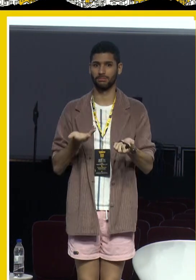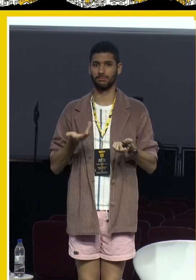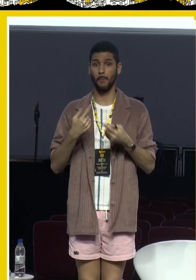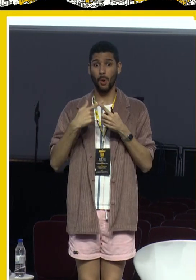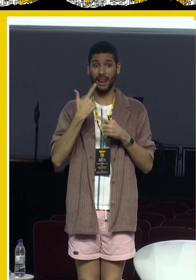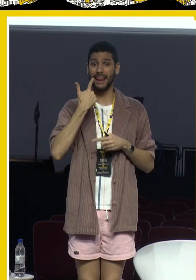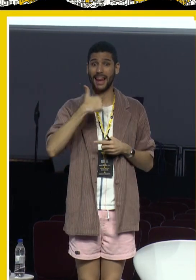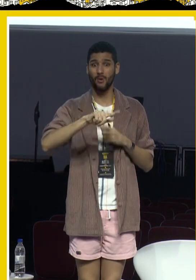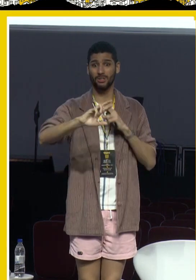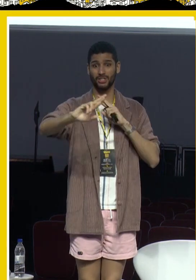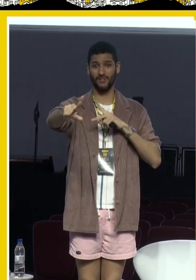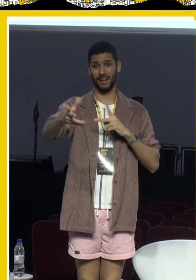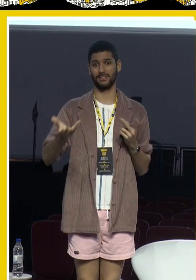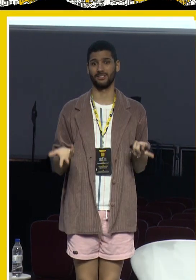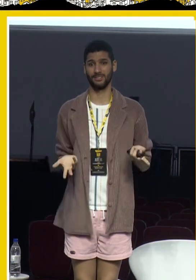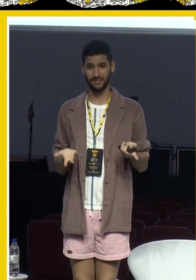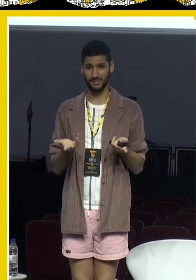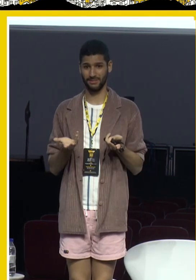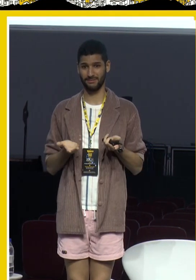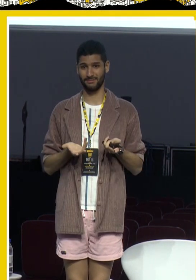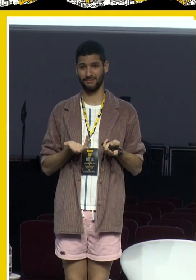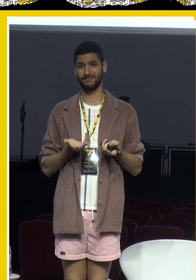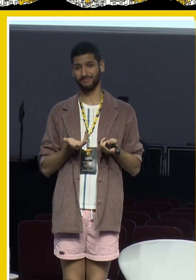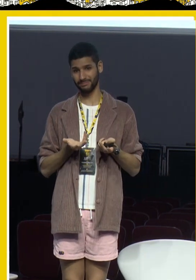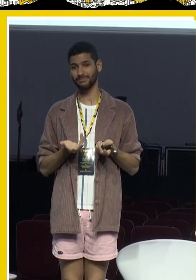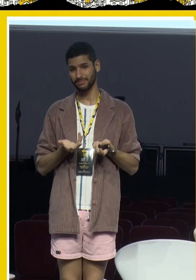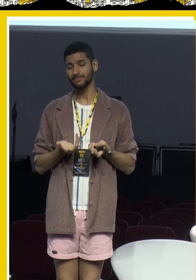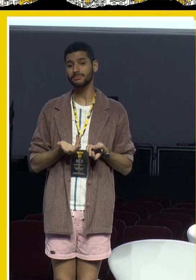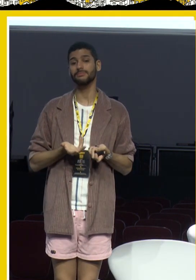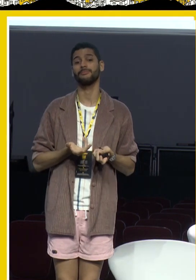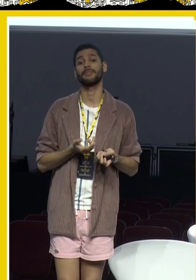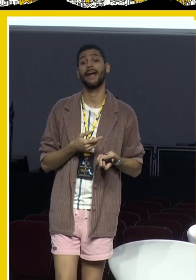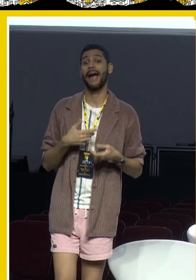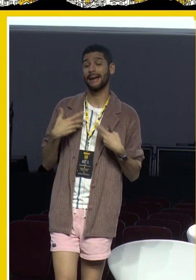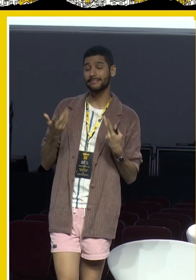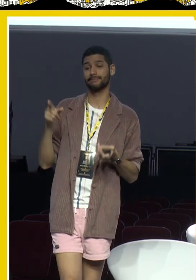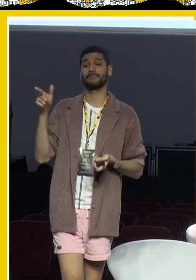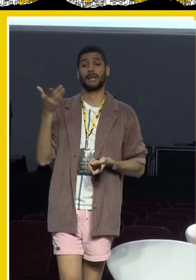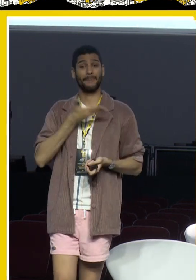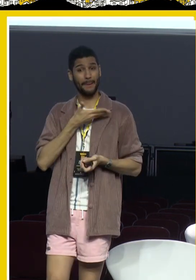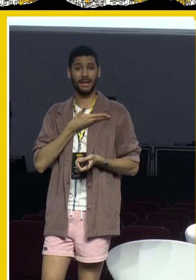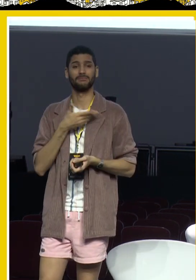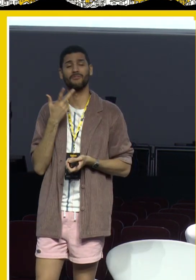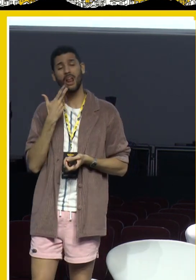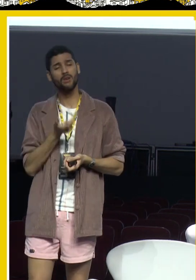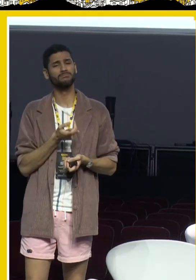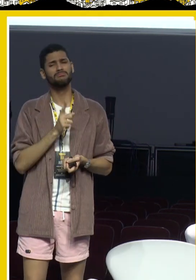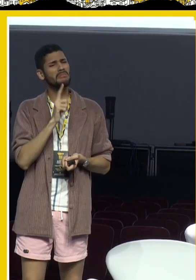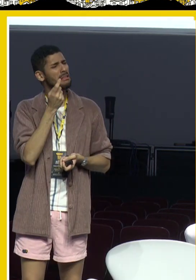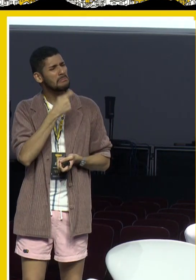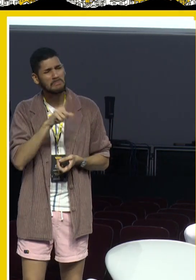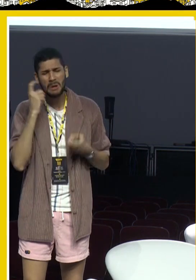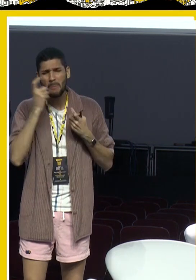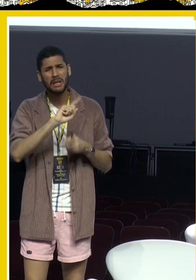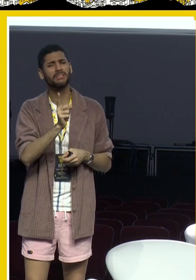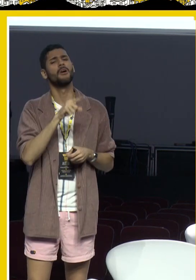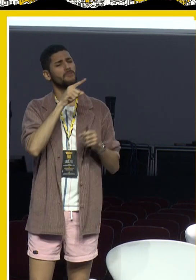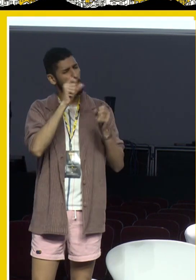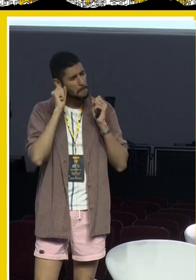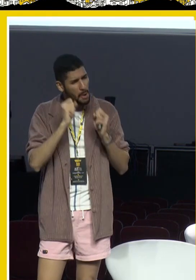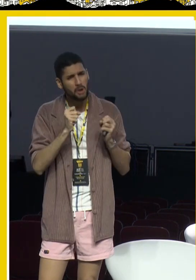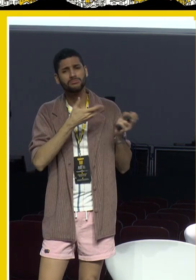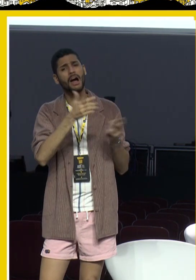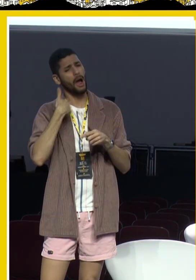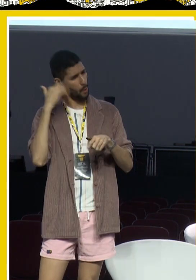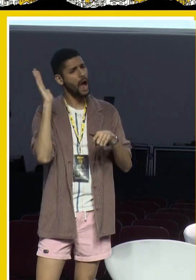e as pessoas não são fluentes na minha na minha língua vocês têm uma outra língua e essa minha fala não se